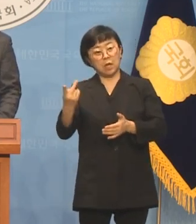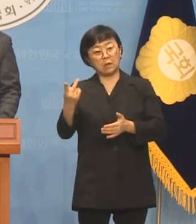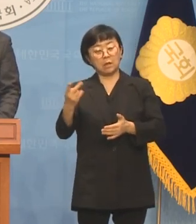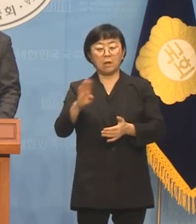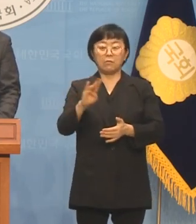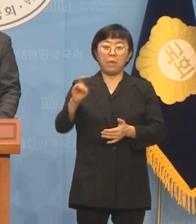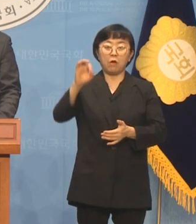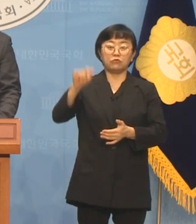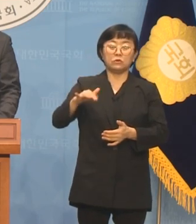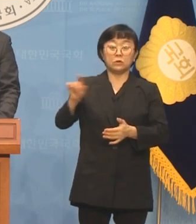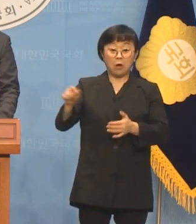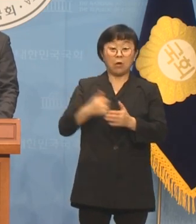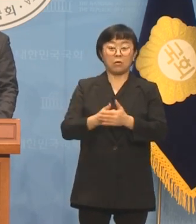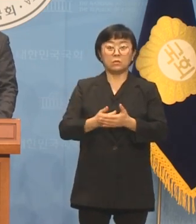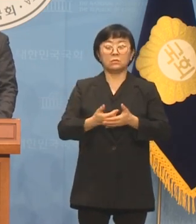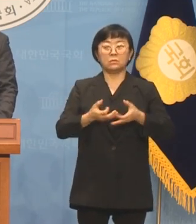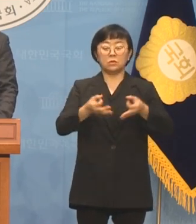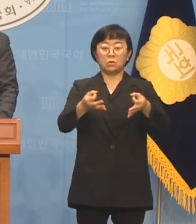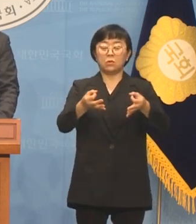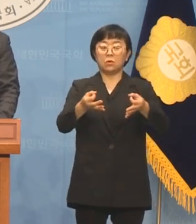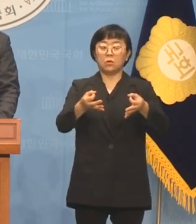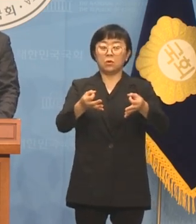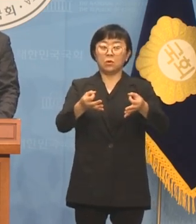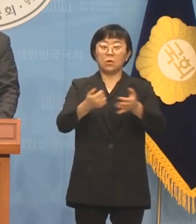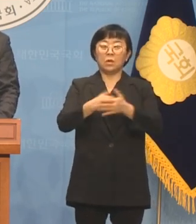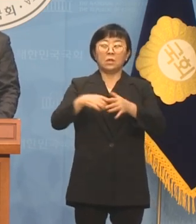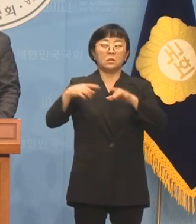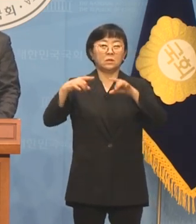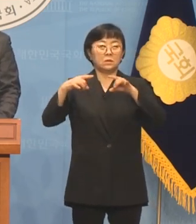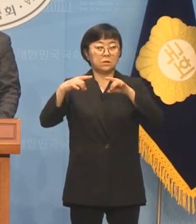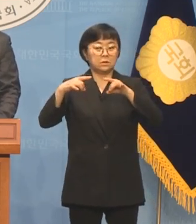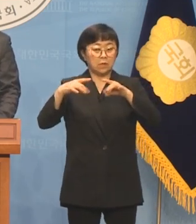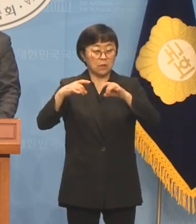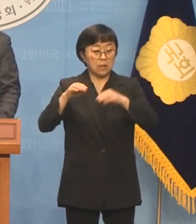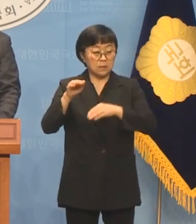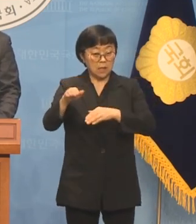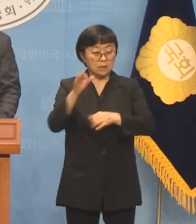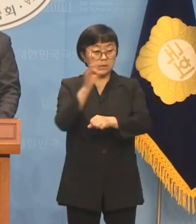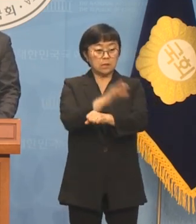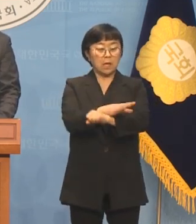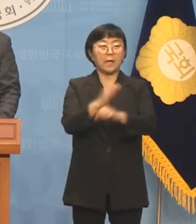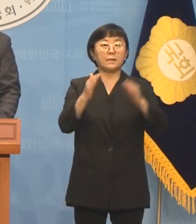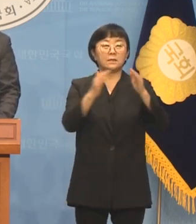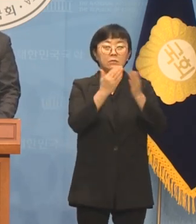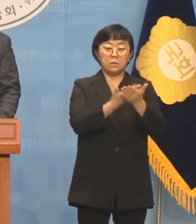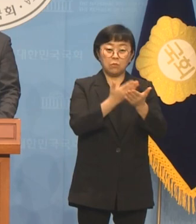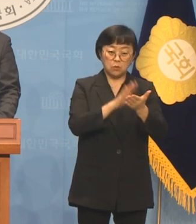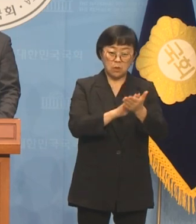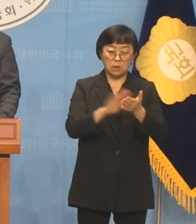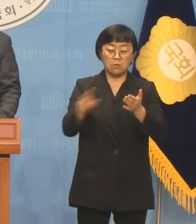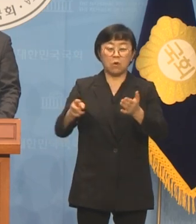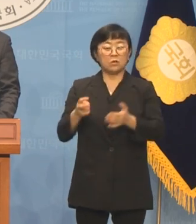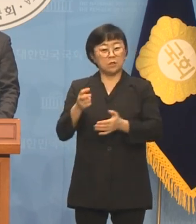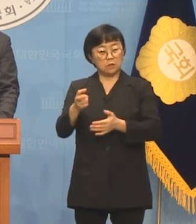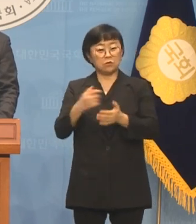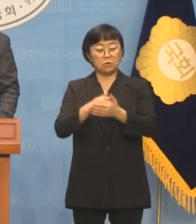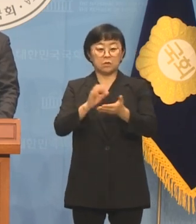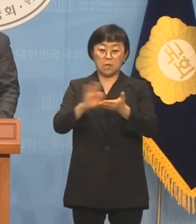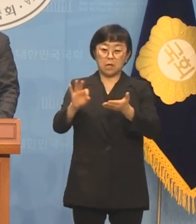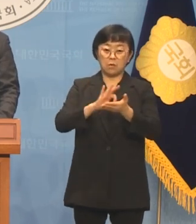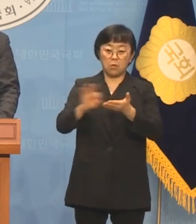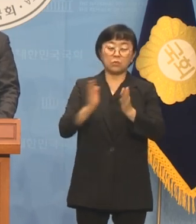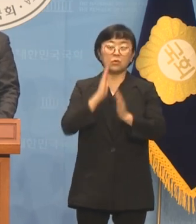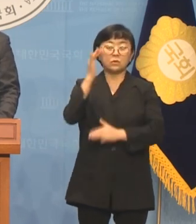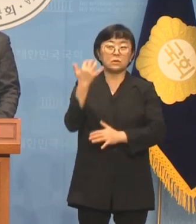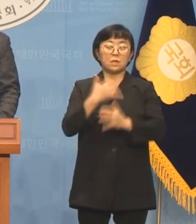1회 제공하겠습니다. 이 바우처로는 전기차 구입, 주택 리모델링, 대중교통 이용 등 녹색 전환